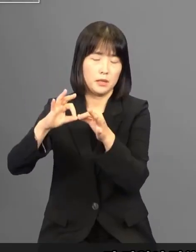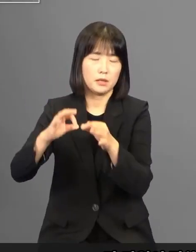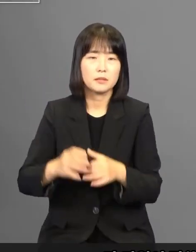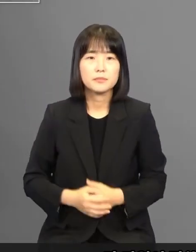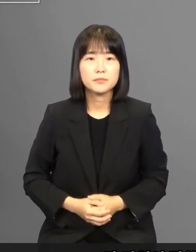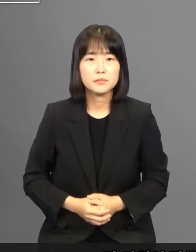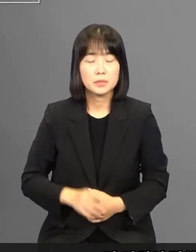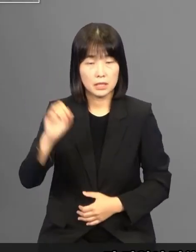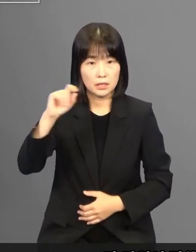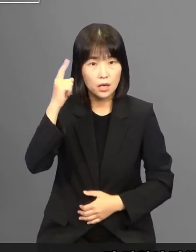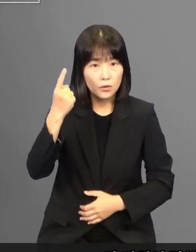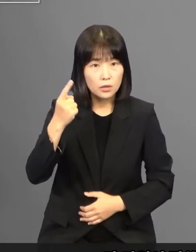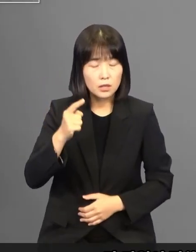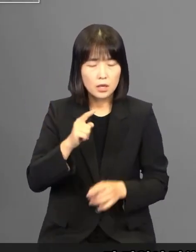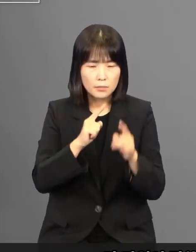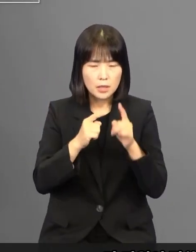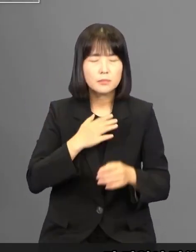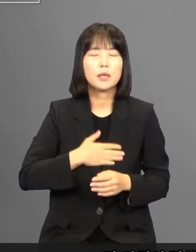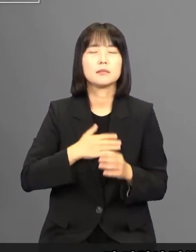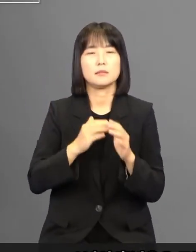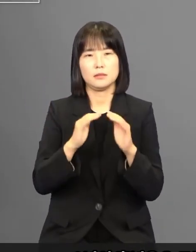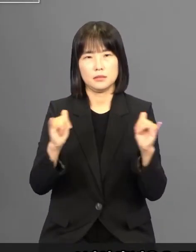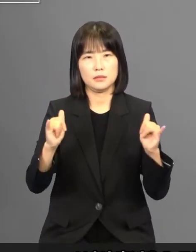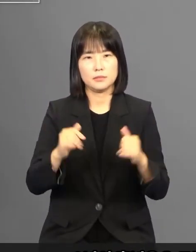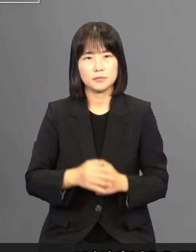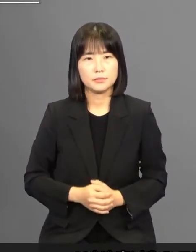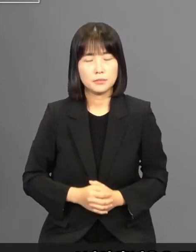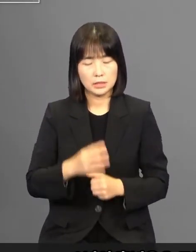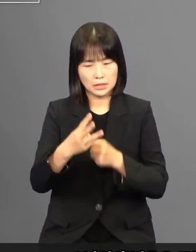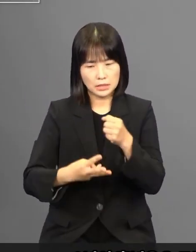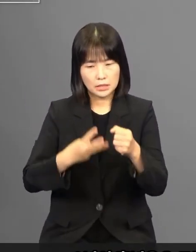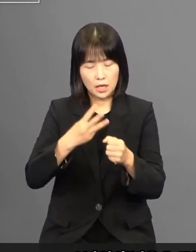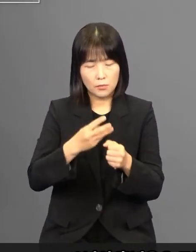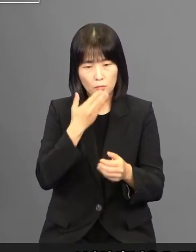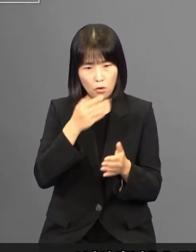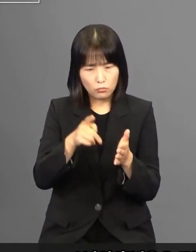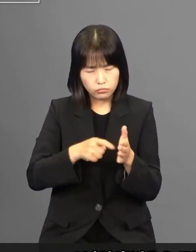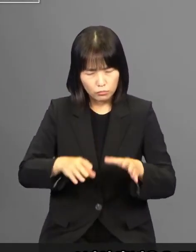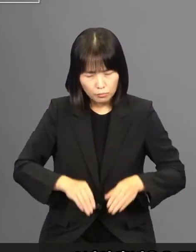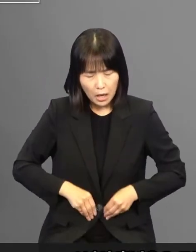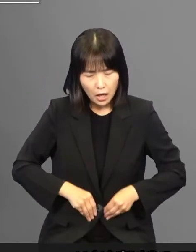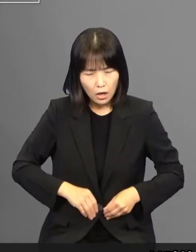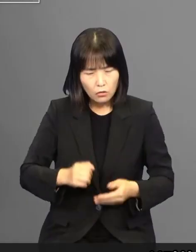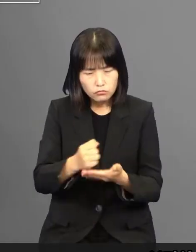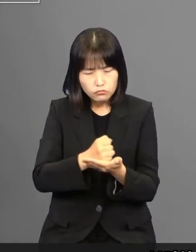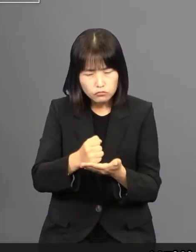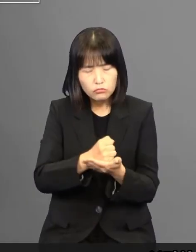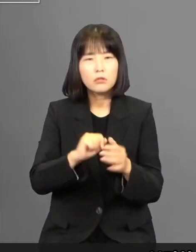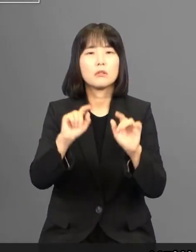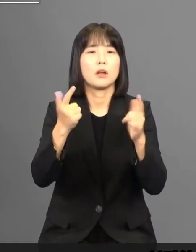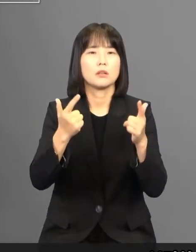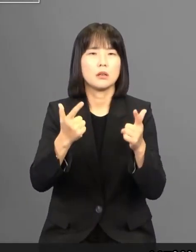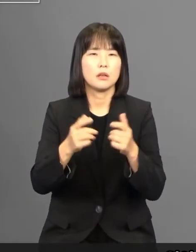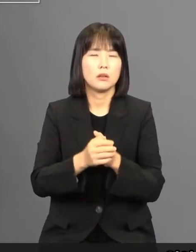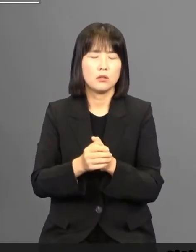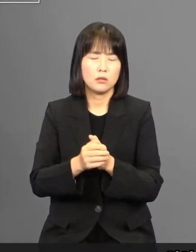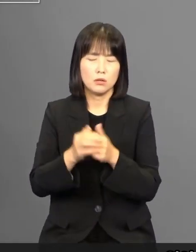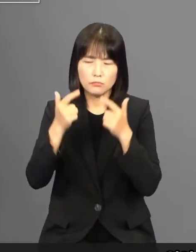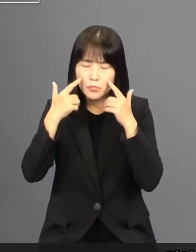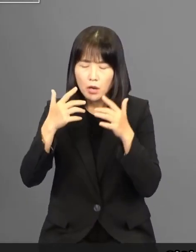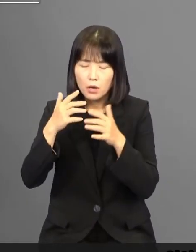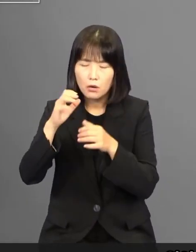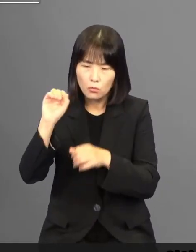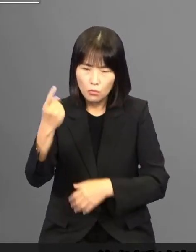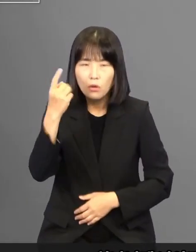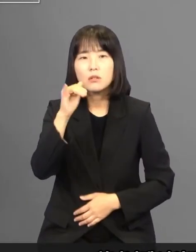다윗이 말씀을 아는 사람이었습니다. 3년의 흉년은요, 그냥 우연히 벌어진 게 아니에요. 분명히 뜻이 있는 거예요. 원인이